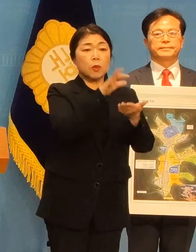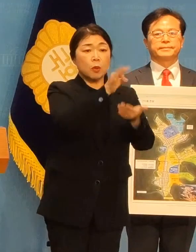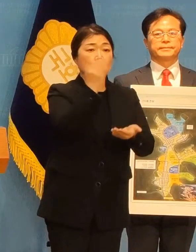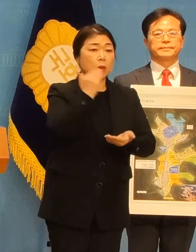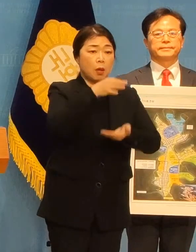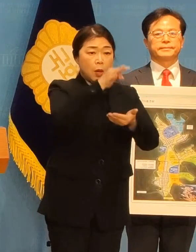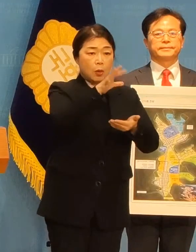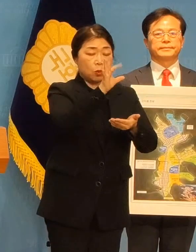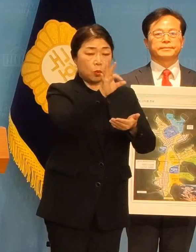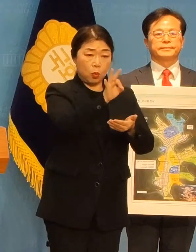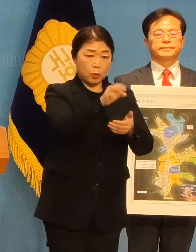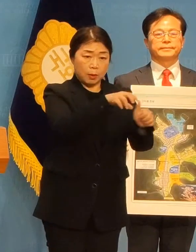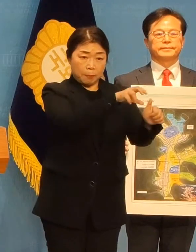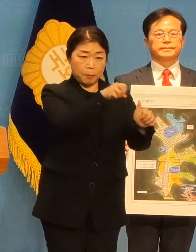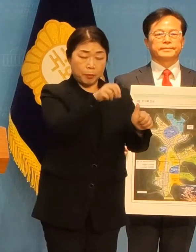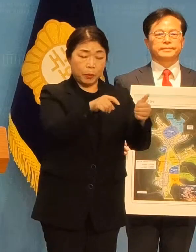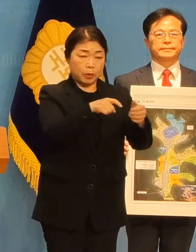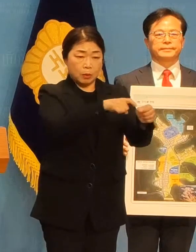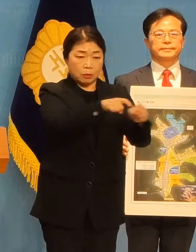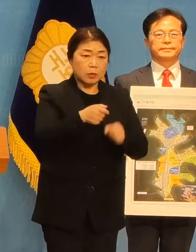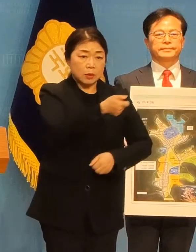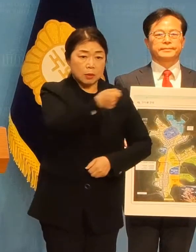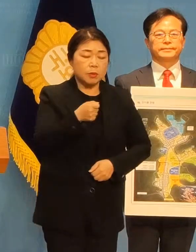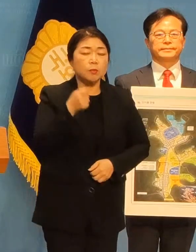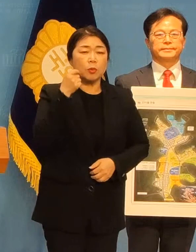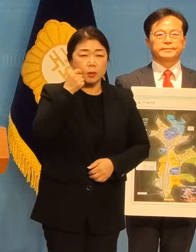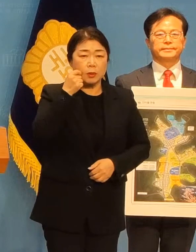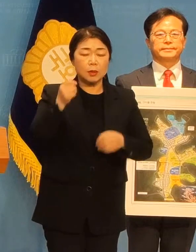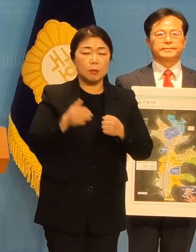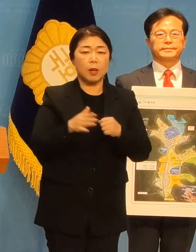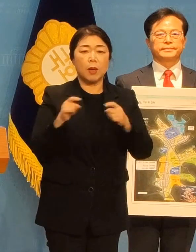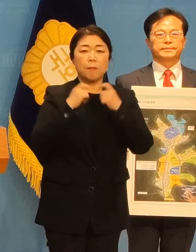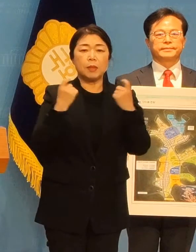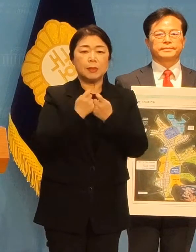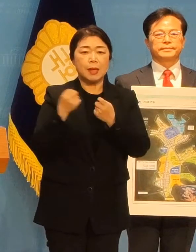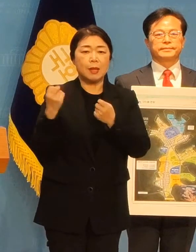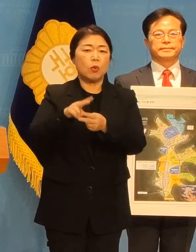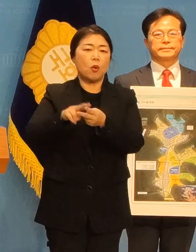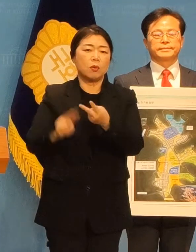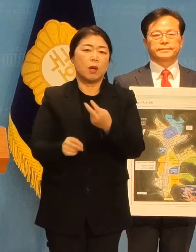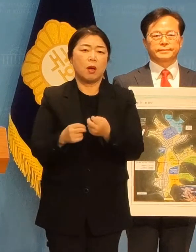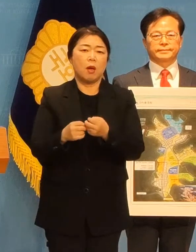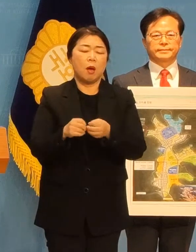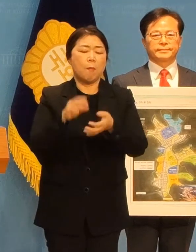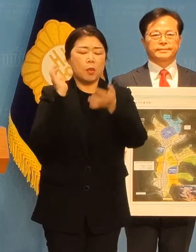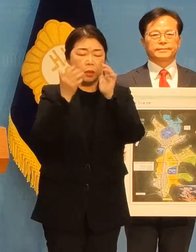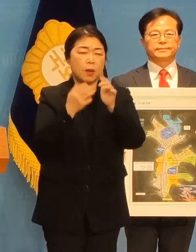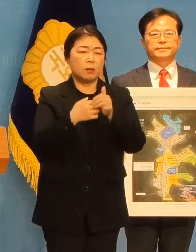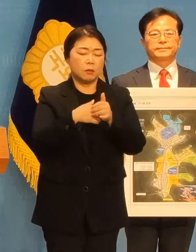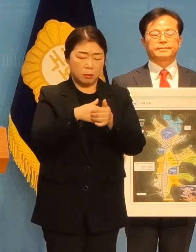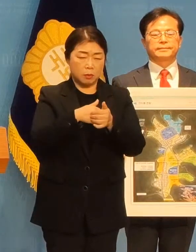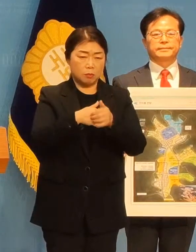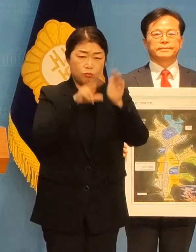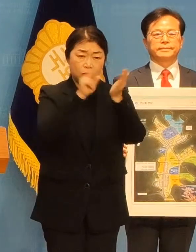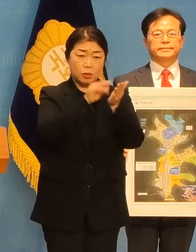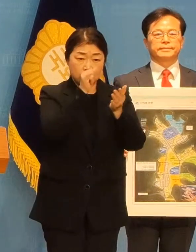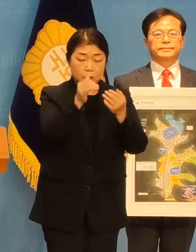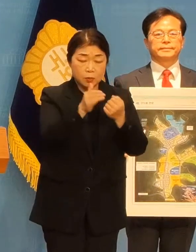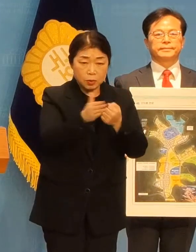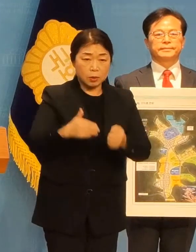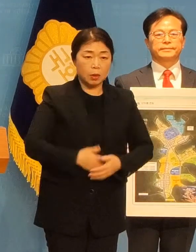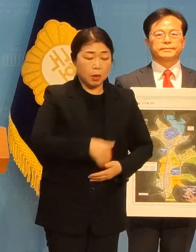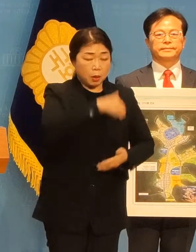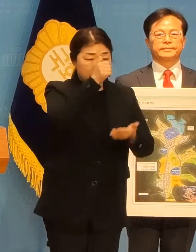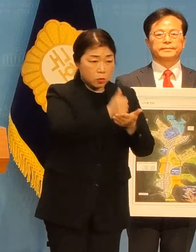전적으로 형사재판 결과와 연동되어 있습니다. 민사소송 절차에서는 범죄의